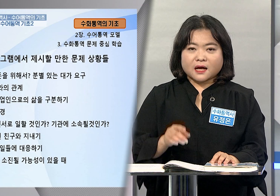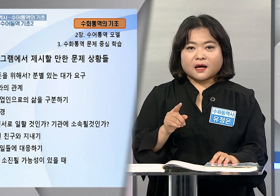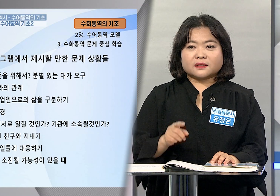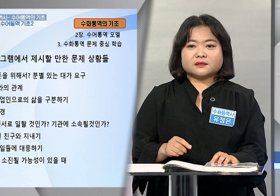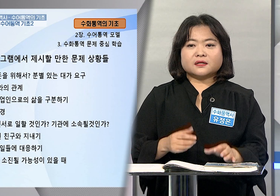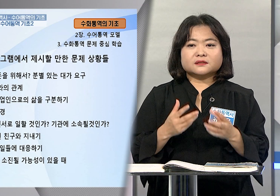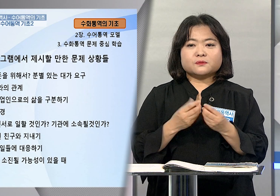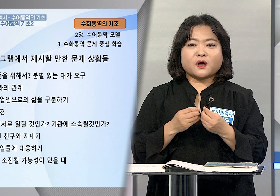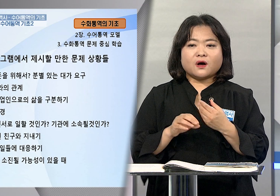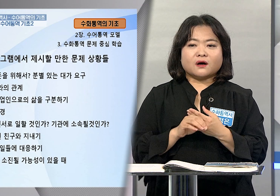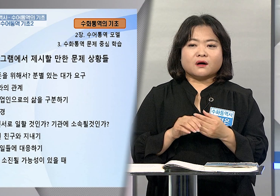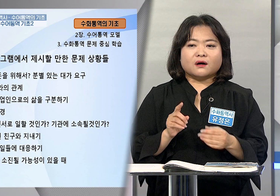자, 예를 들면